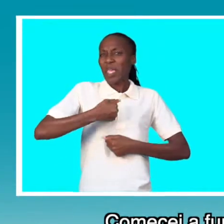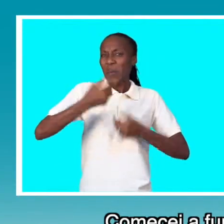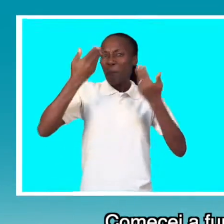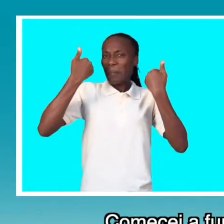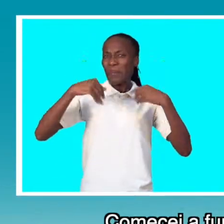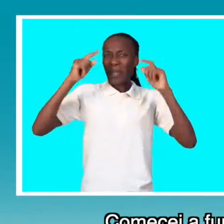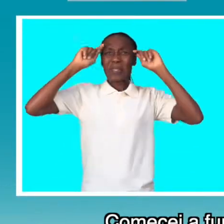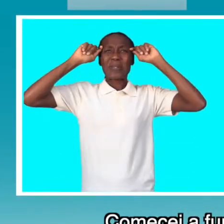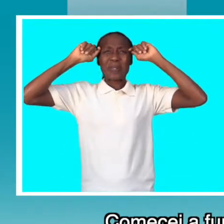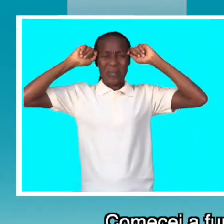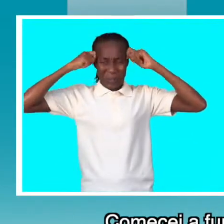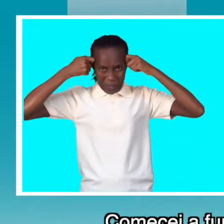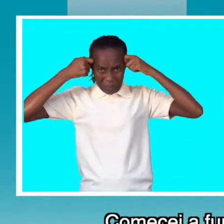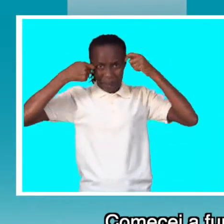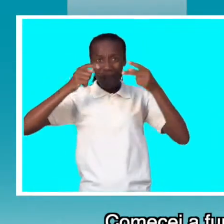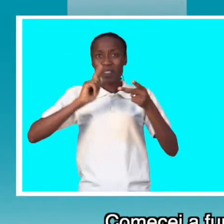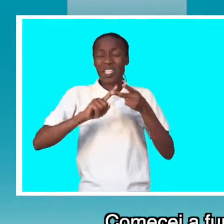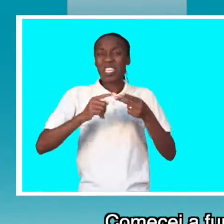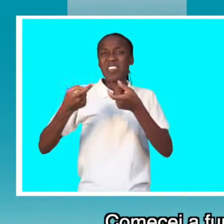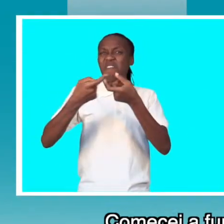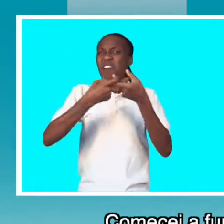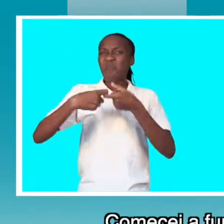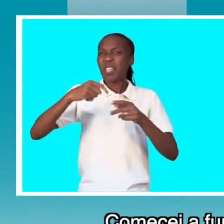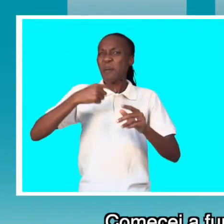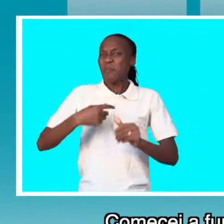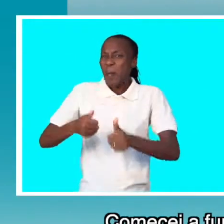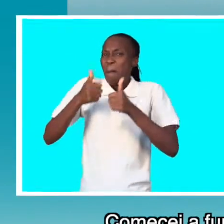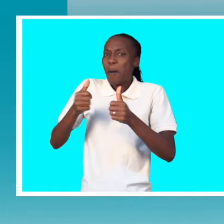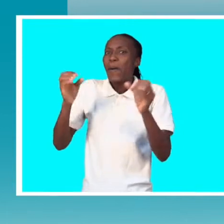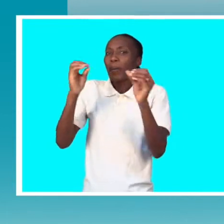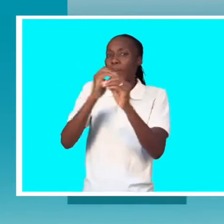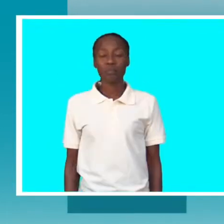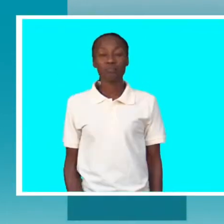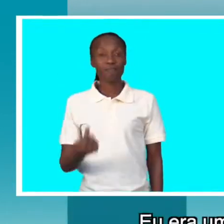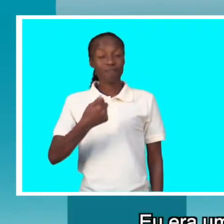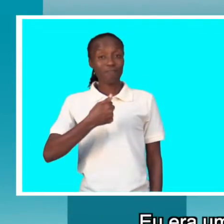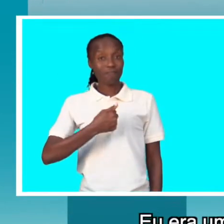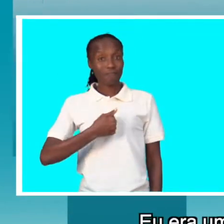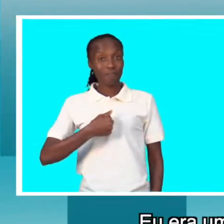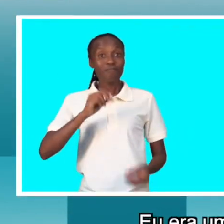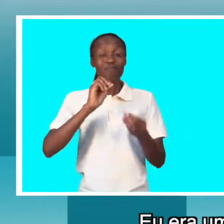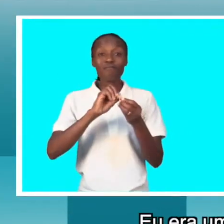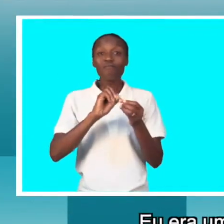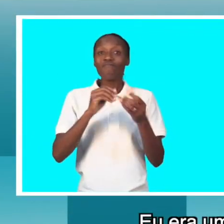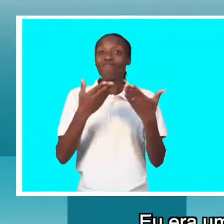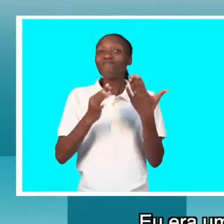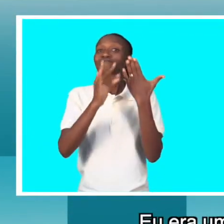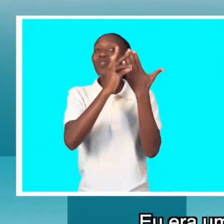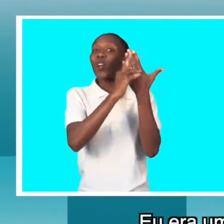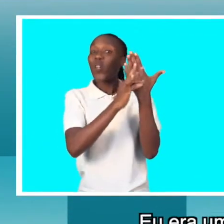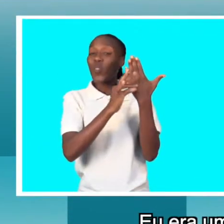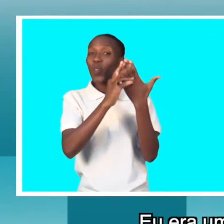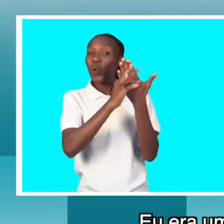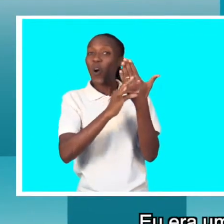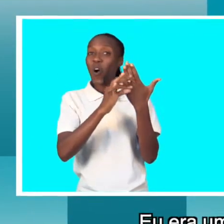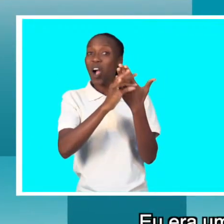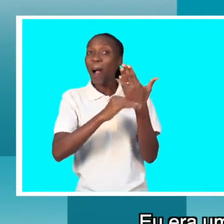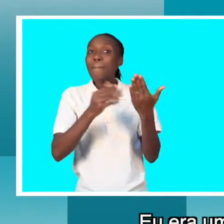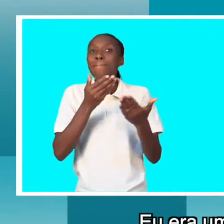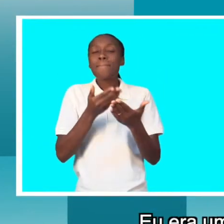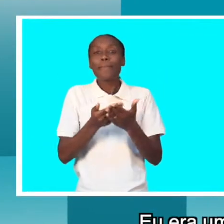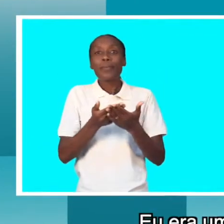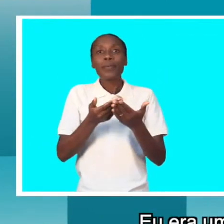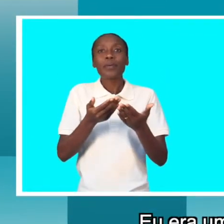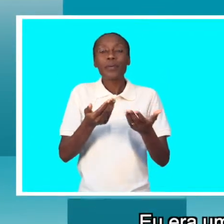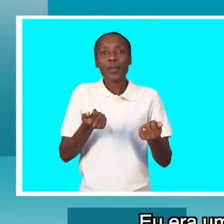nervosismo, o problema de não estar bem na família. Eu sou consumidor de drogas, então,